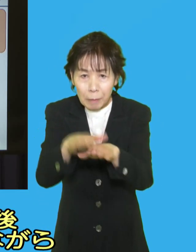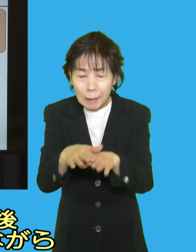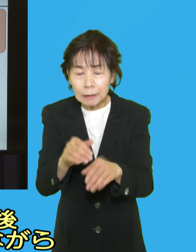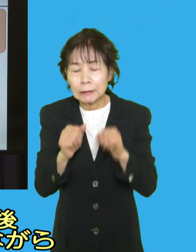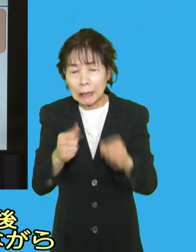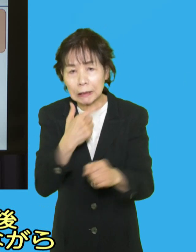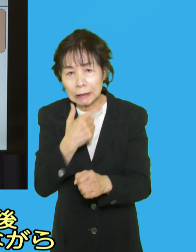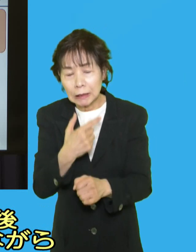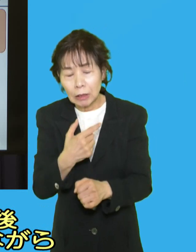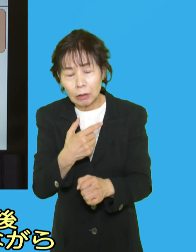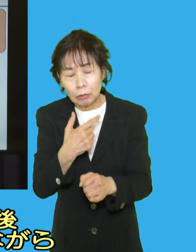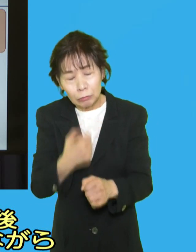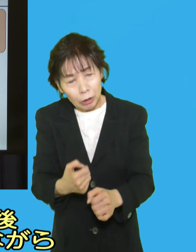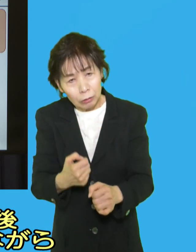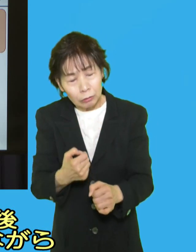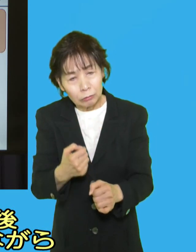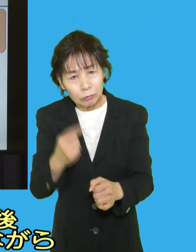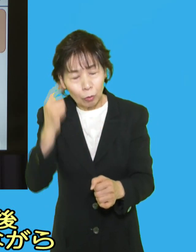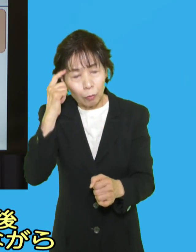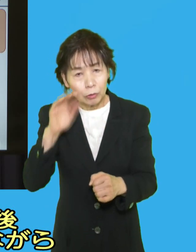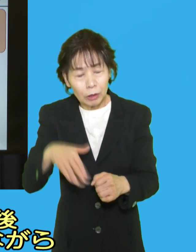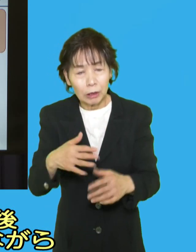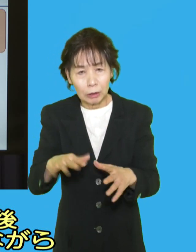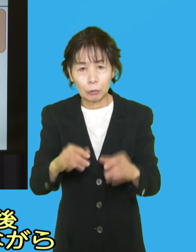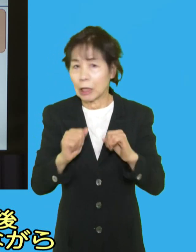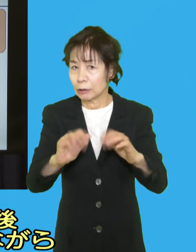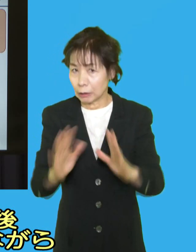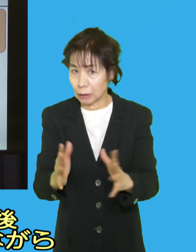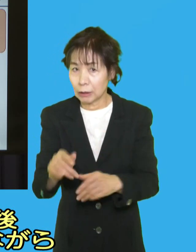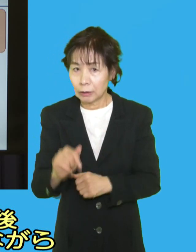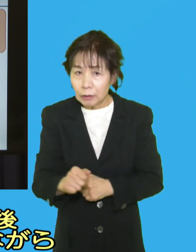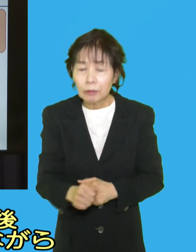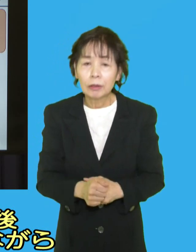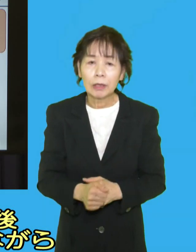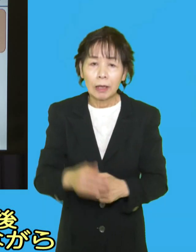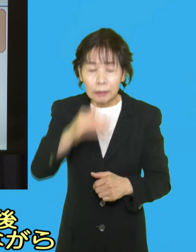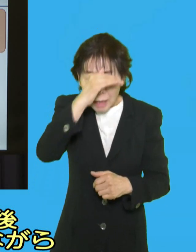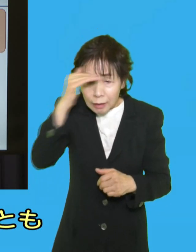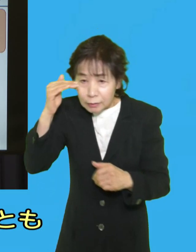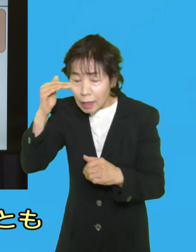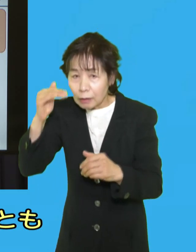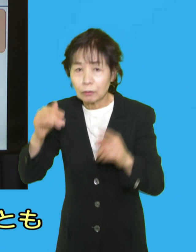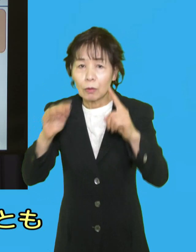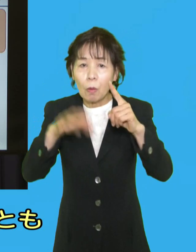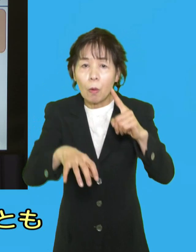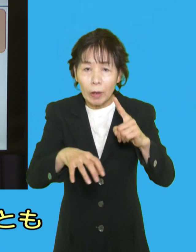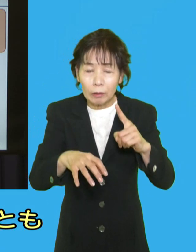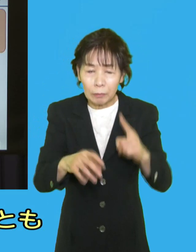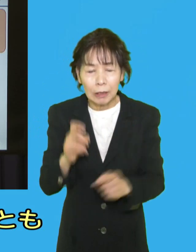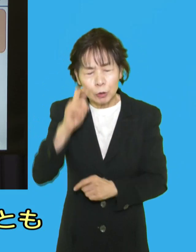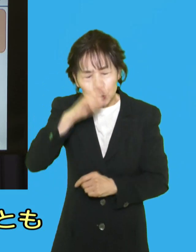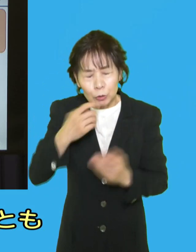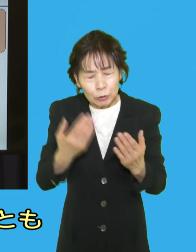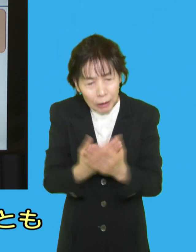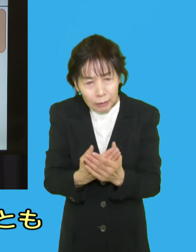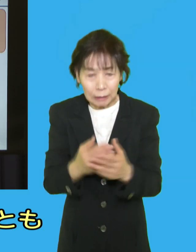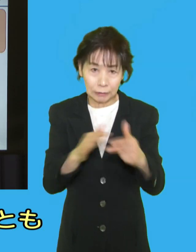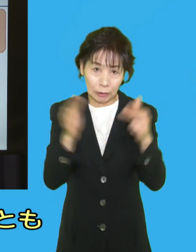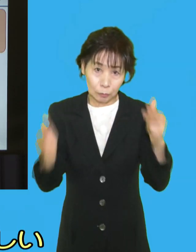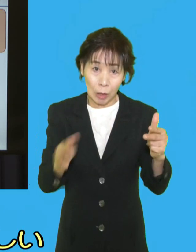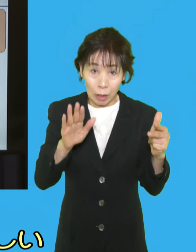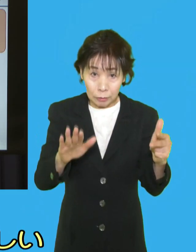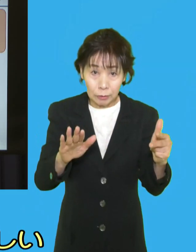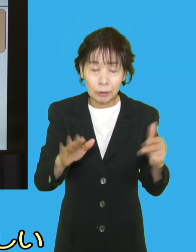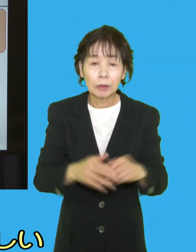ここに関しては、まあ、就任後いろいろとその大仙公園の状況も見ながら、まあ、老朽化している施設のことも考えた中で